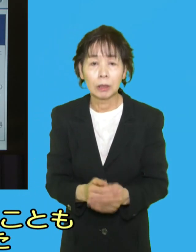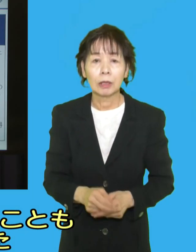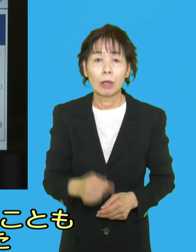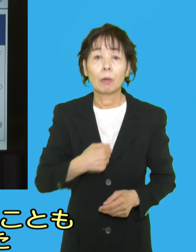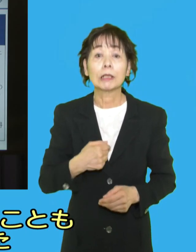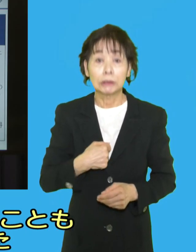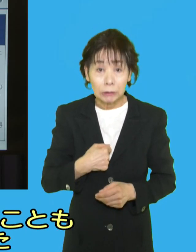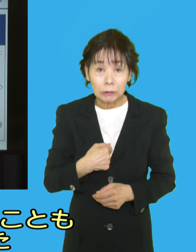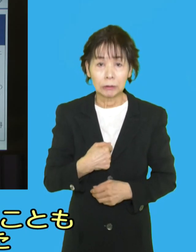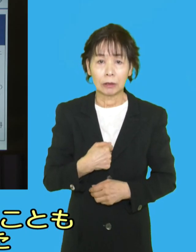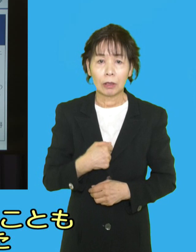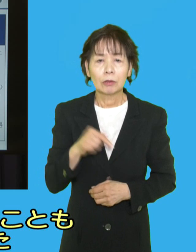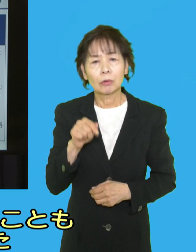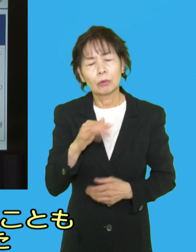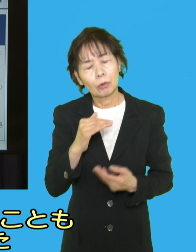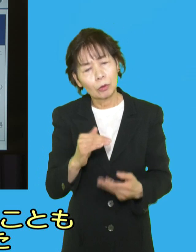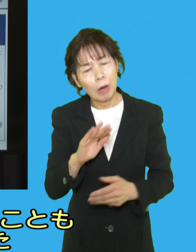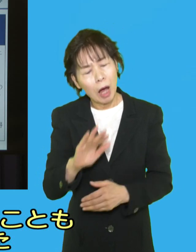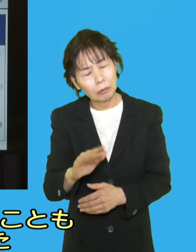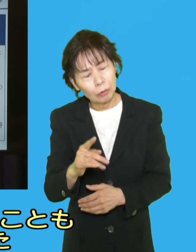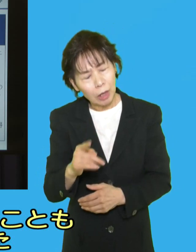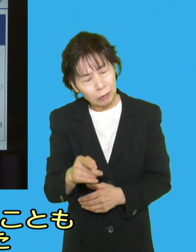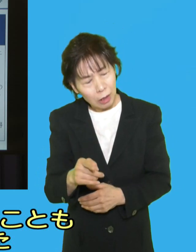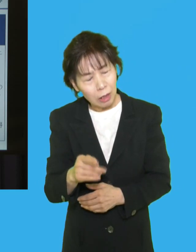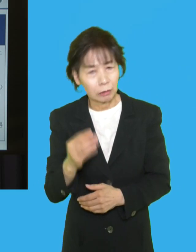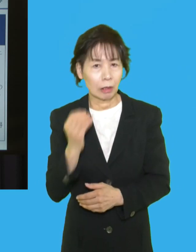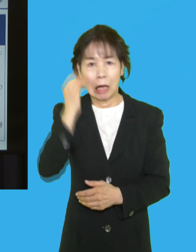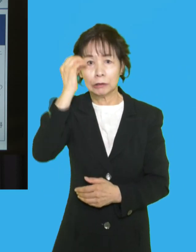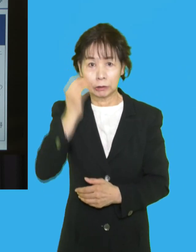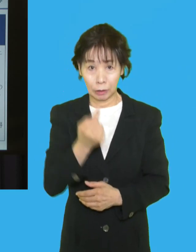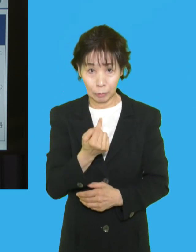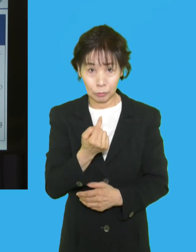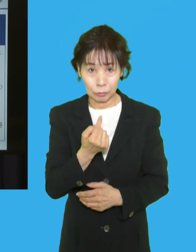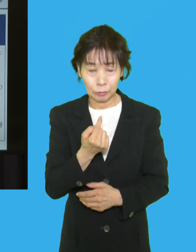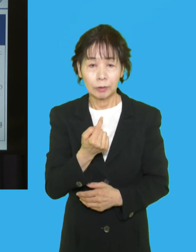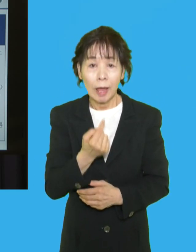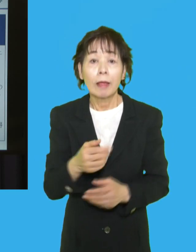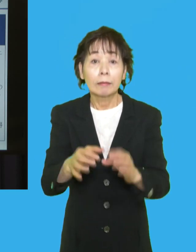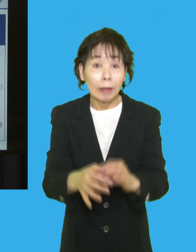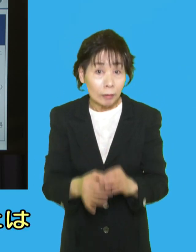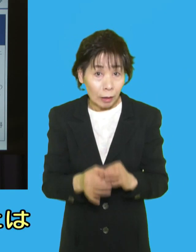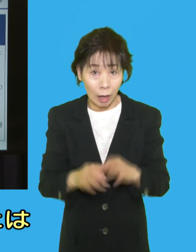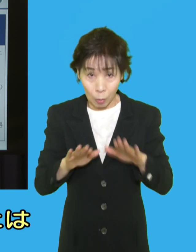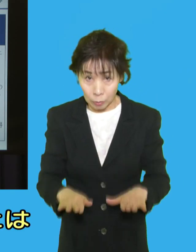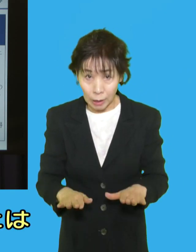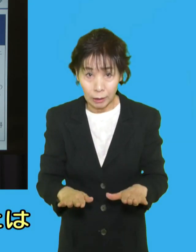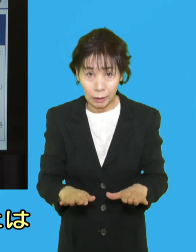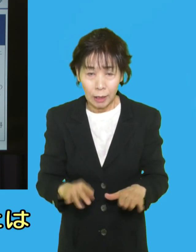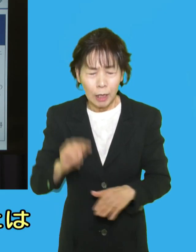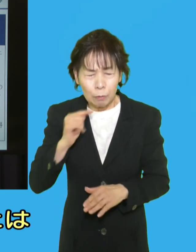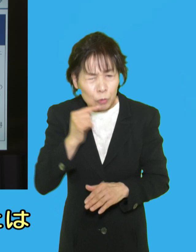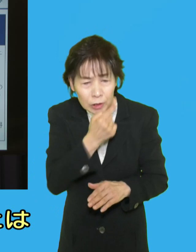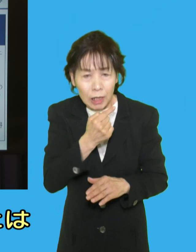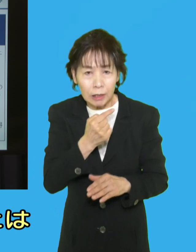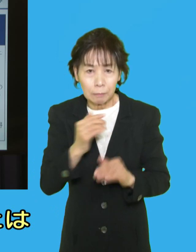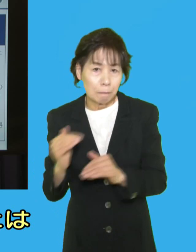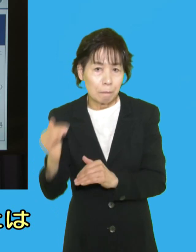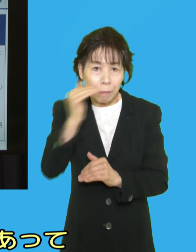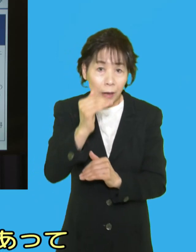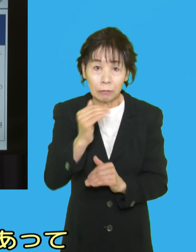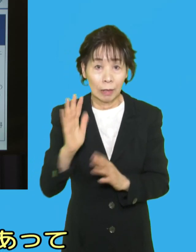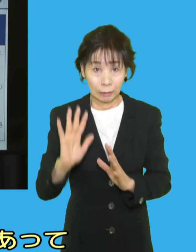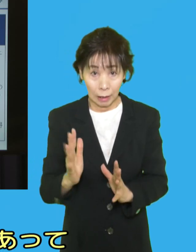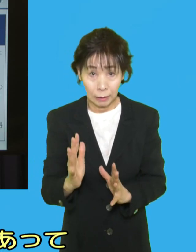私の方ではそういうところもあるのかなというふうに感じました。ですから、今回ですね、その無理やり上げることはできません